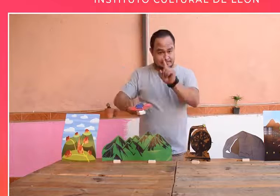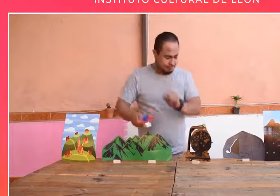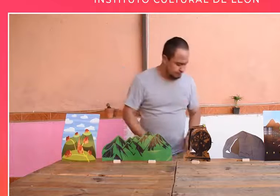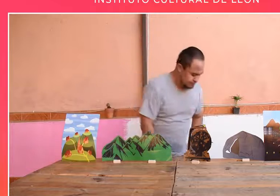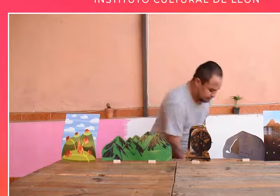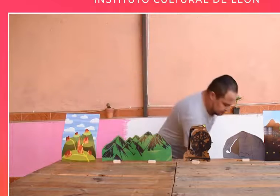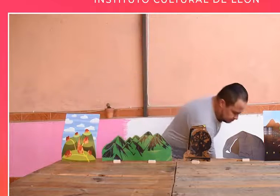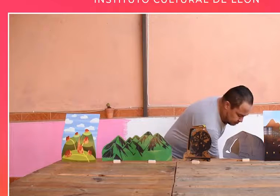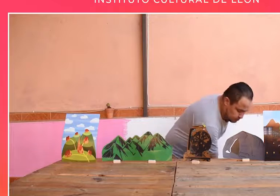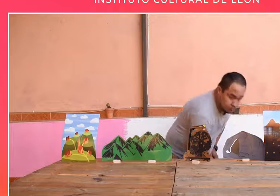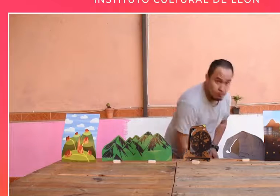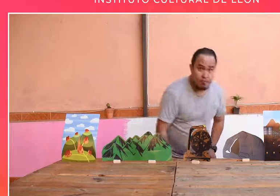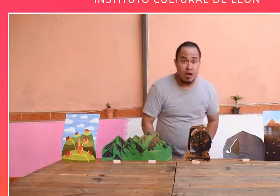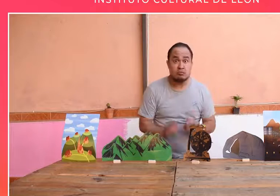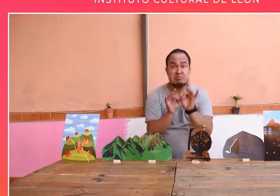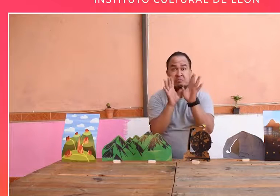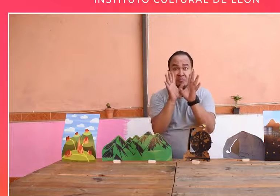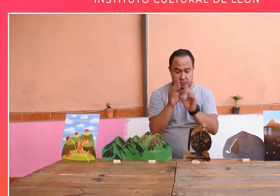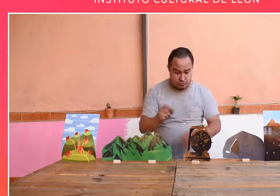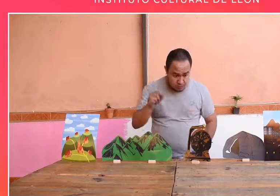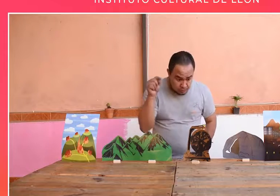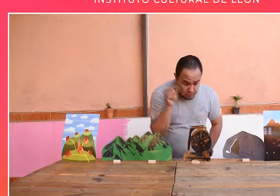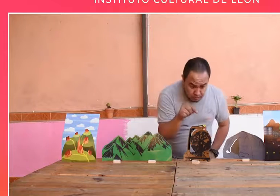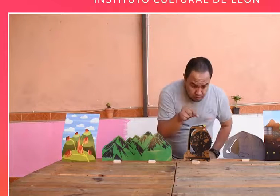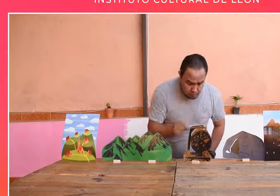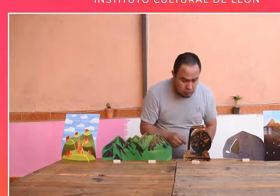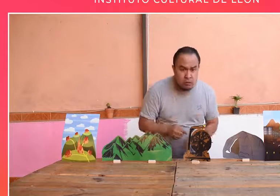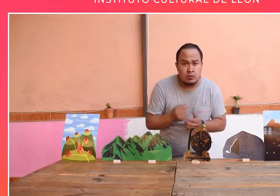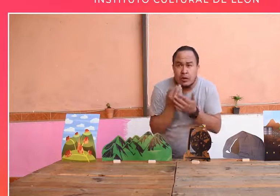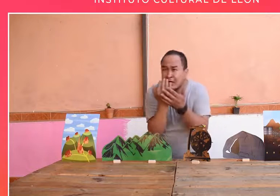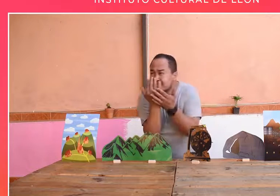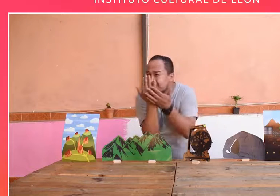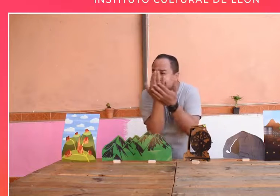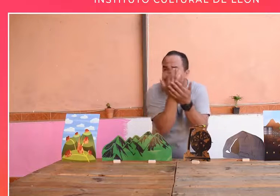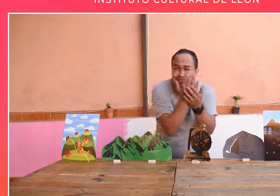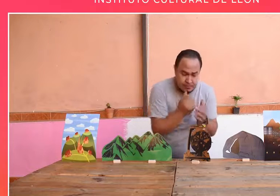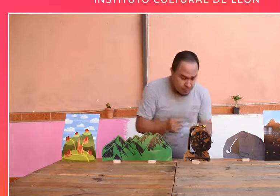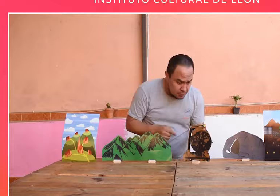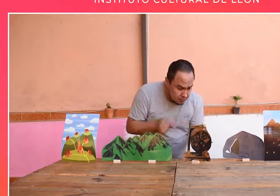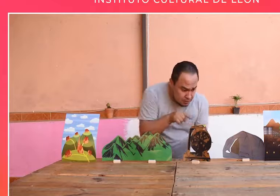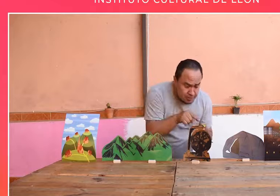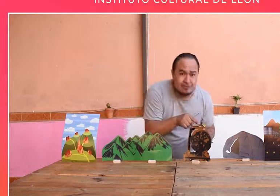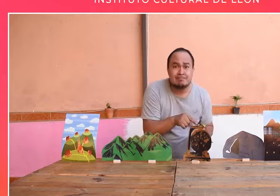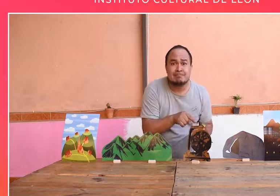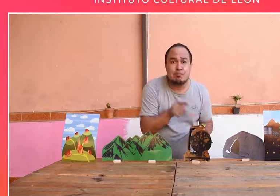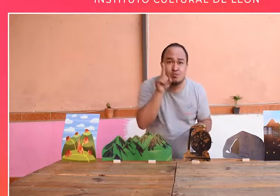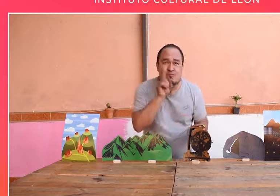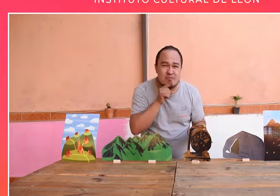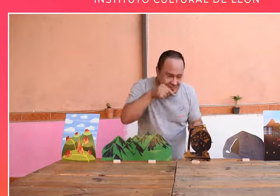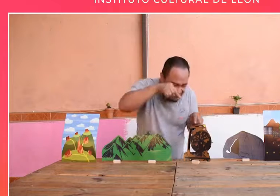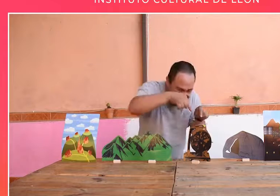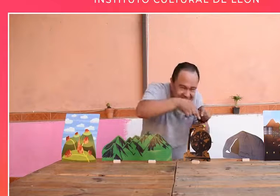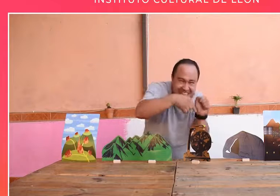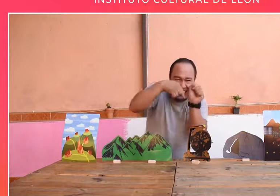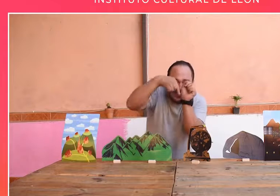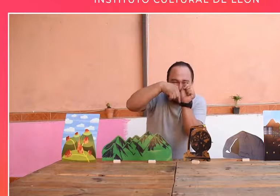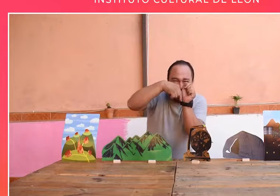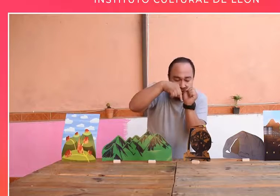se encontraba escondida sin saber qué era lo que estaba pasando. Y cuando se acabó su